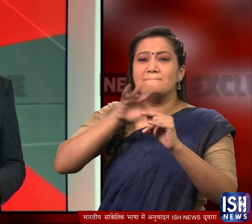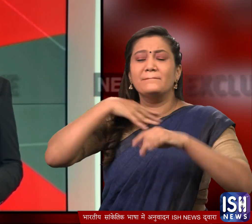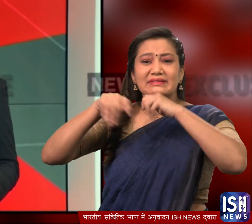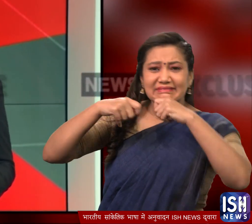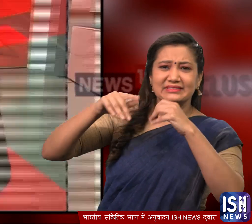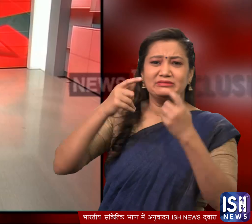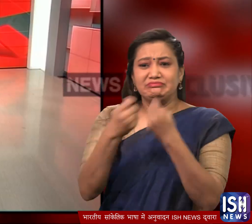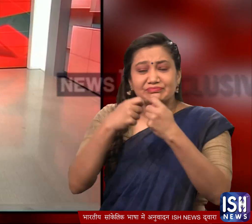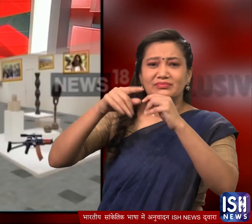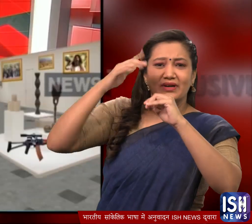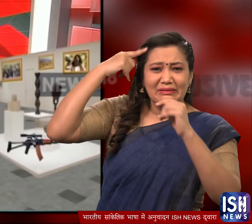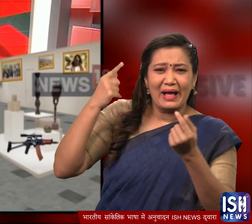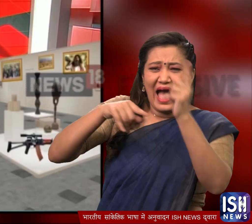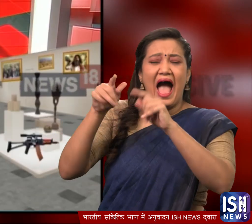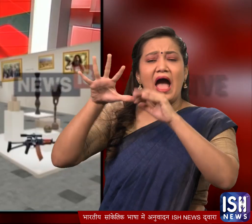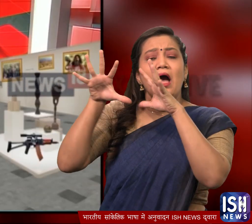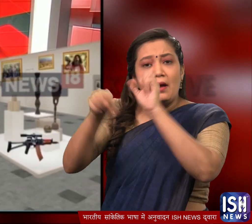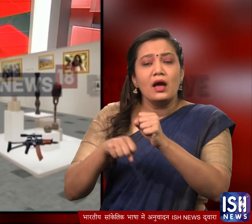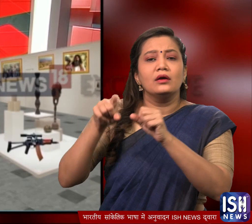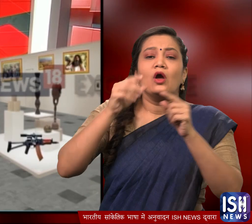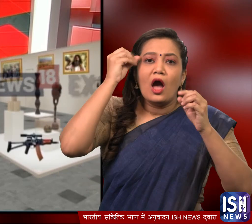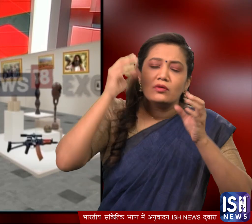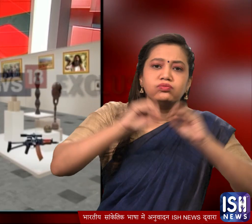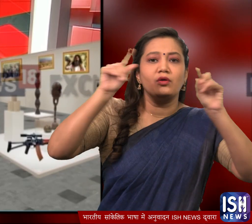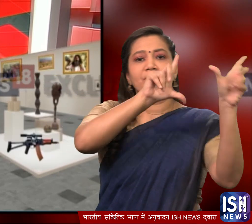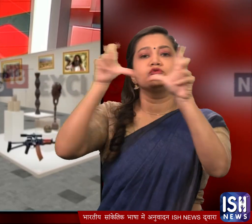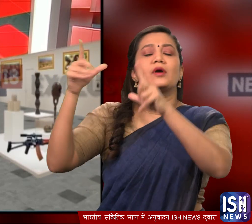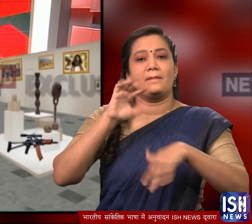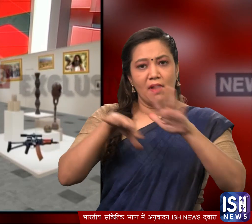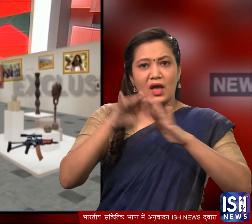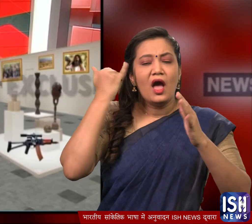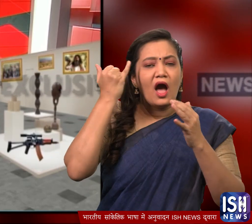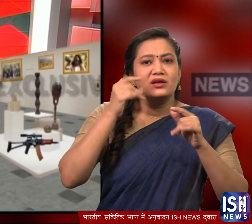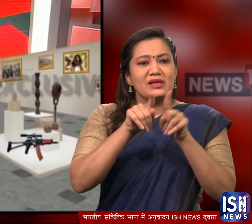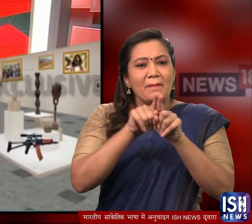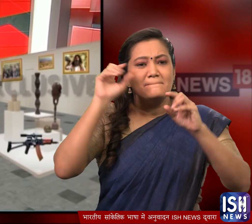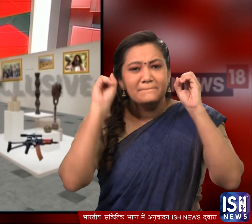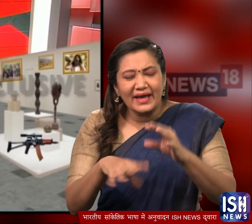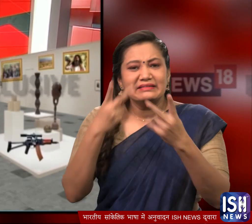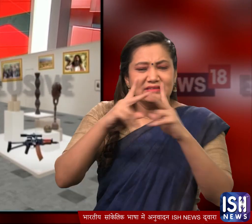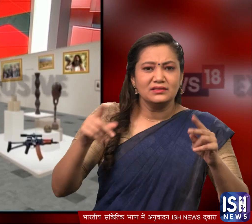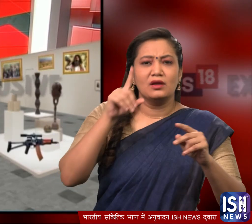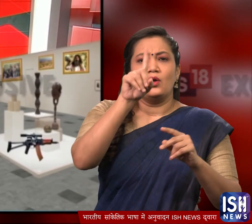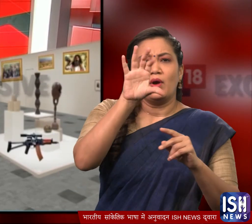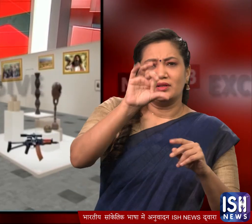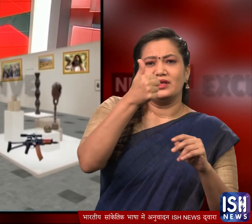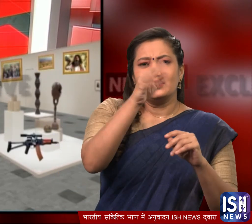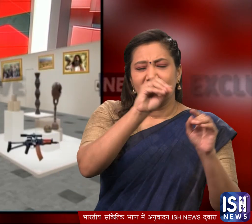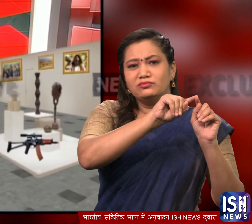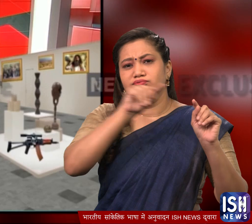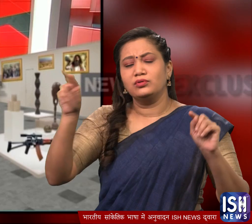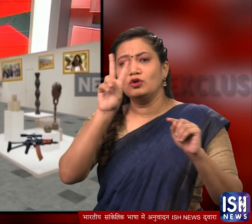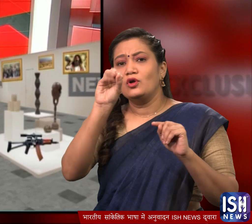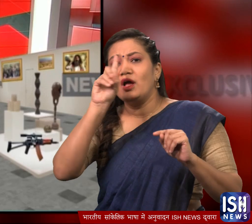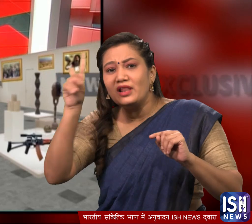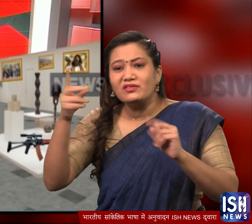शर्मा की रिपोर्ट है कि अपराध की दुनिया में कदम रखने वालों को सही संदेश देने के मकसद से इस म्यूजियम को बनाया जाएगा और इसमें 1960 से 2011